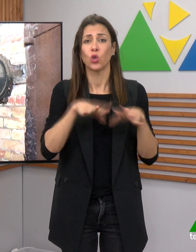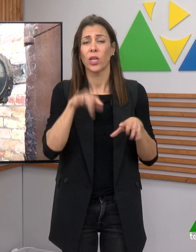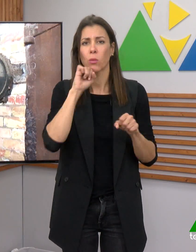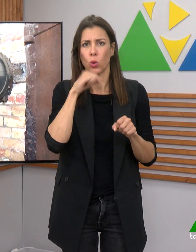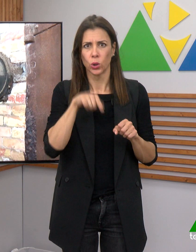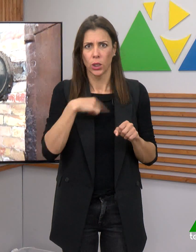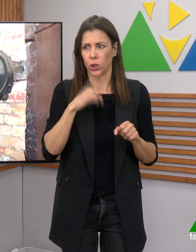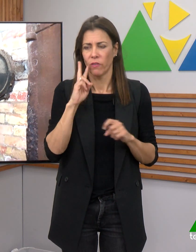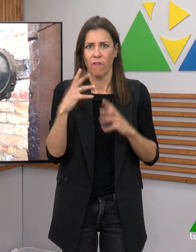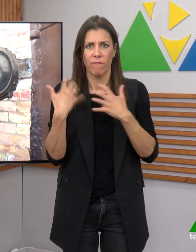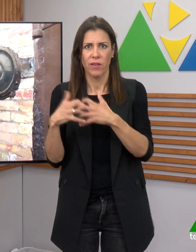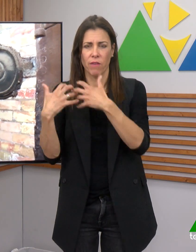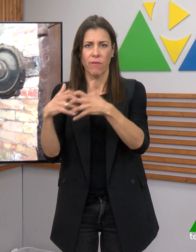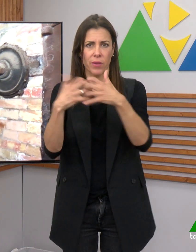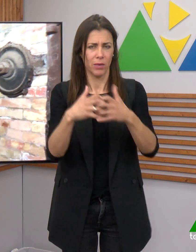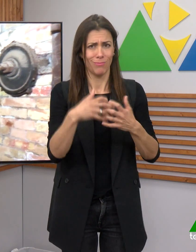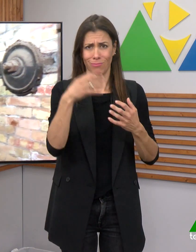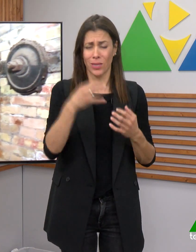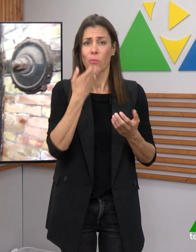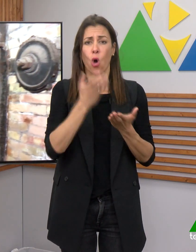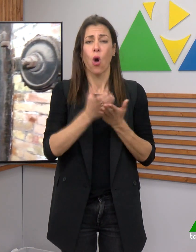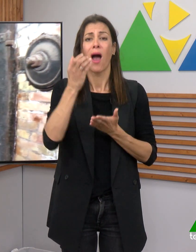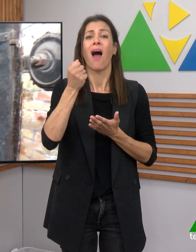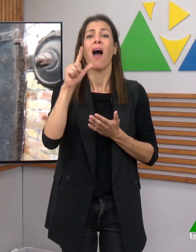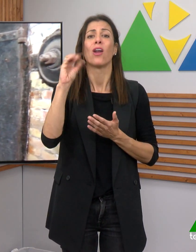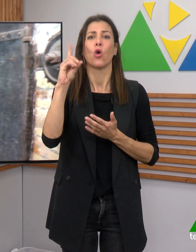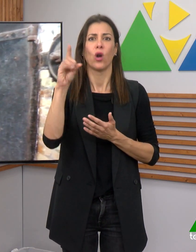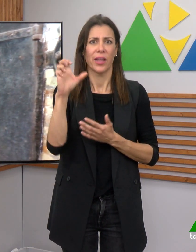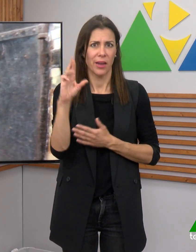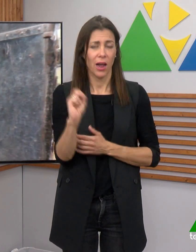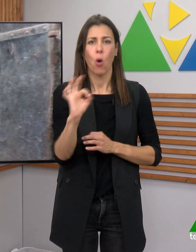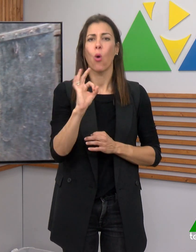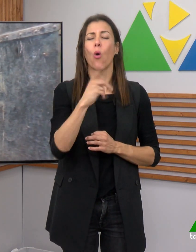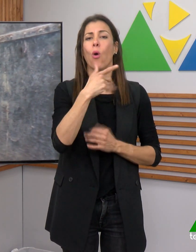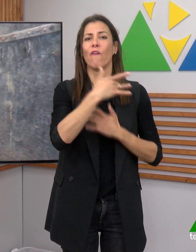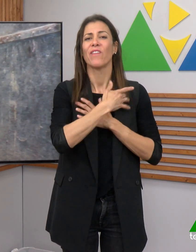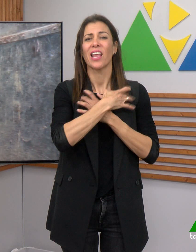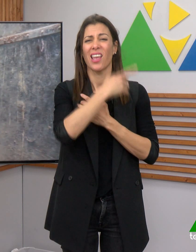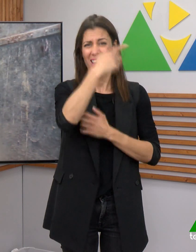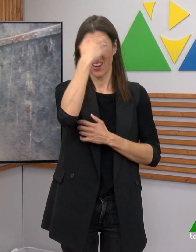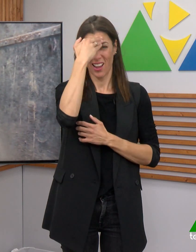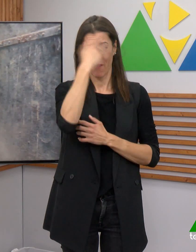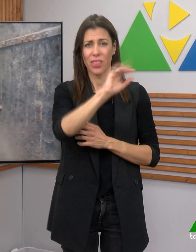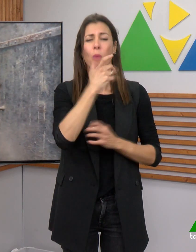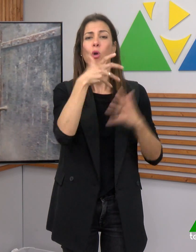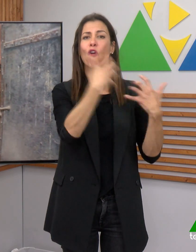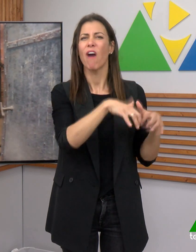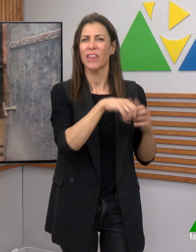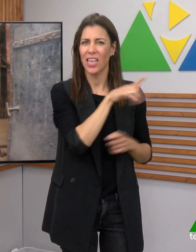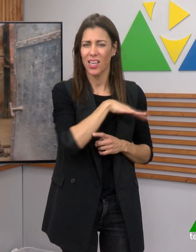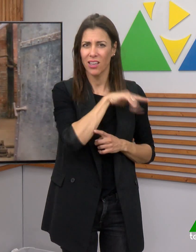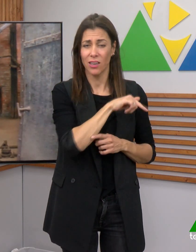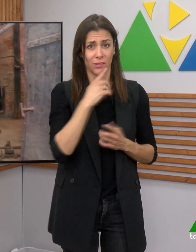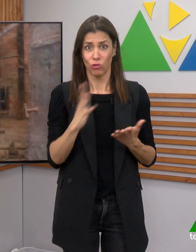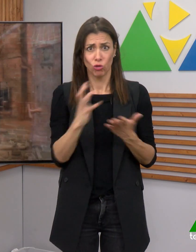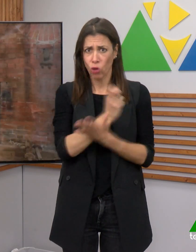la fábrica de la Arcolera, Otra Señora de la Cabeza, en la fabriquilla, en